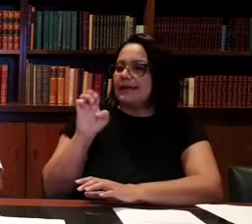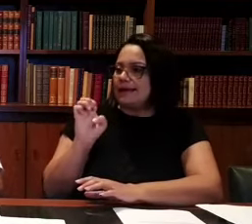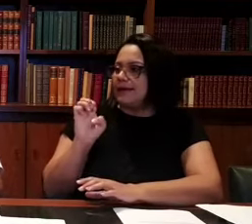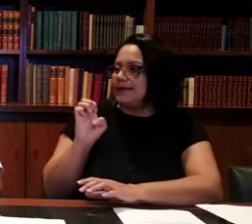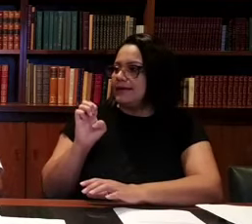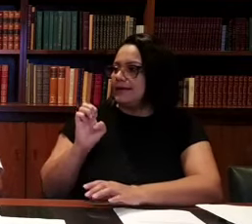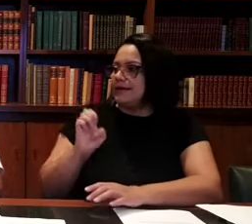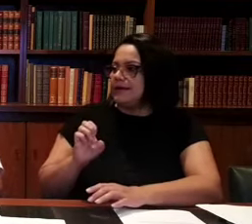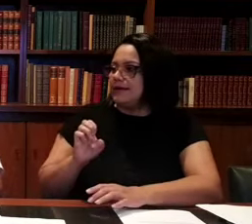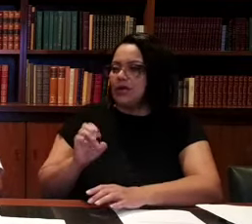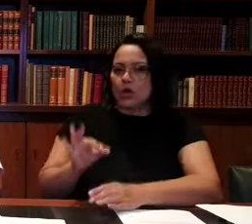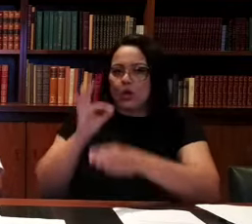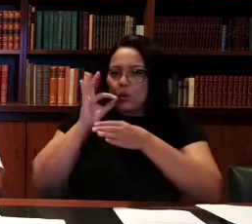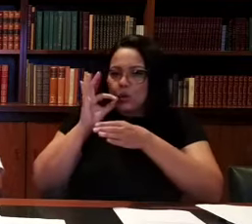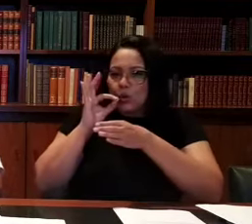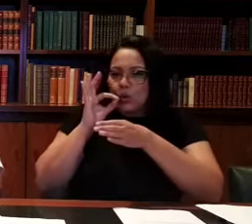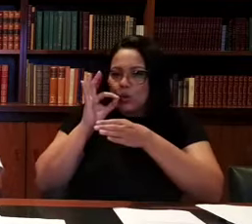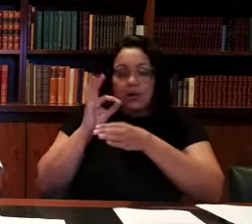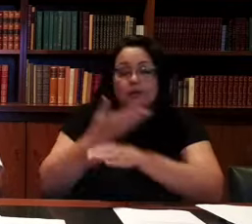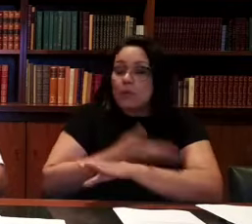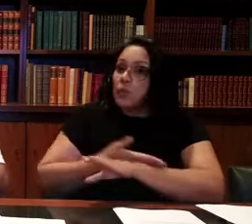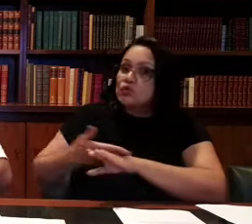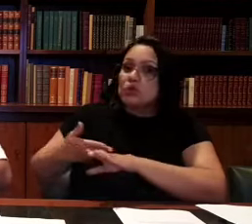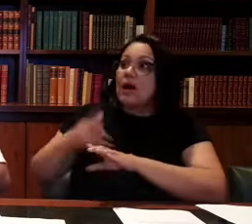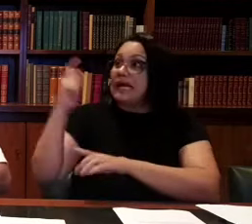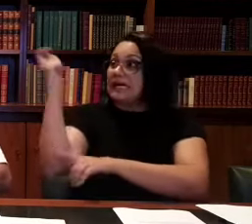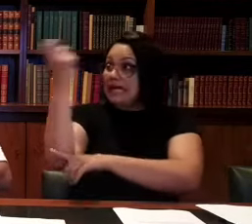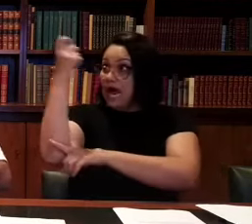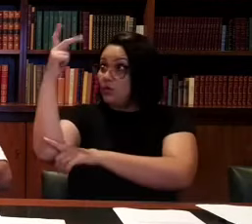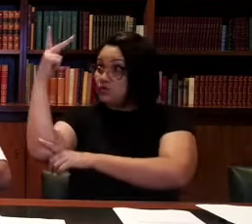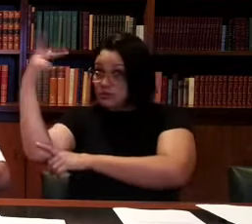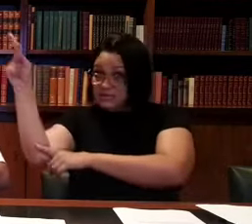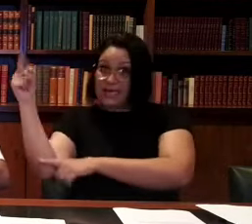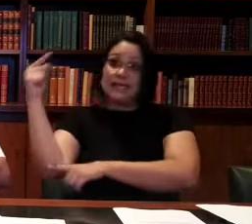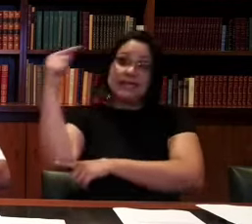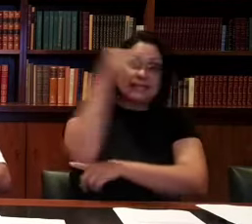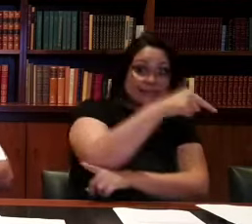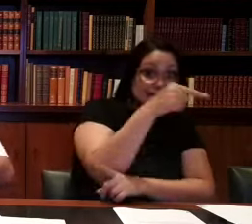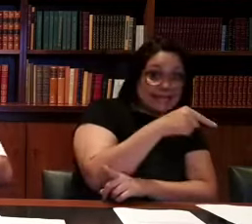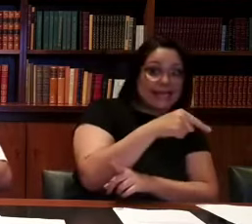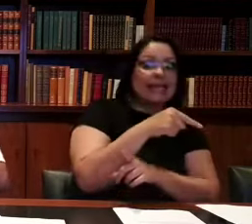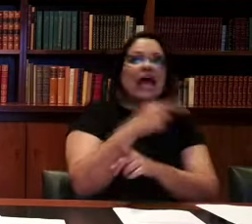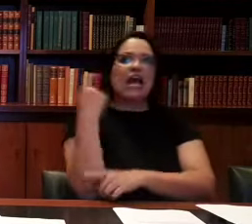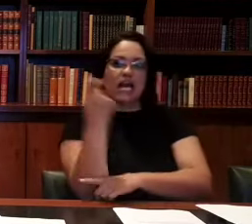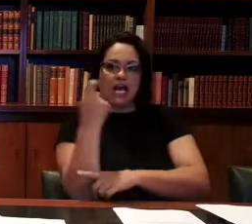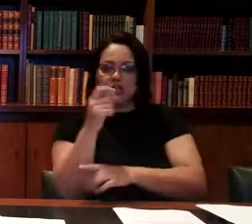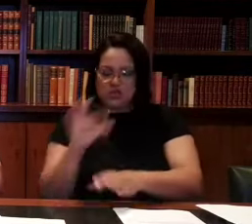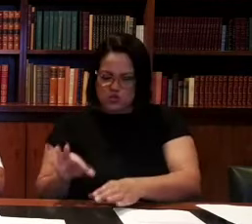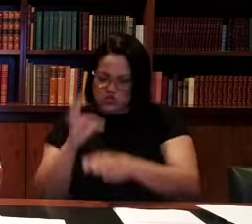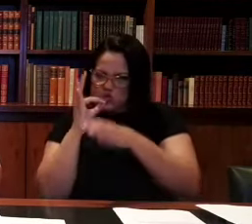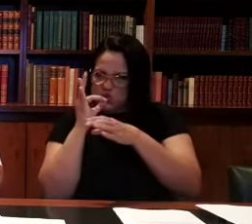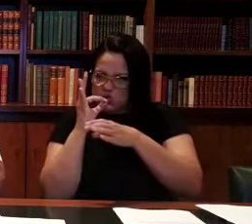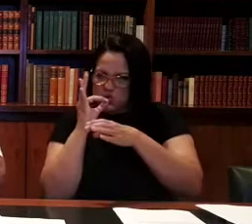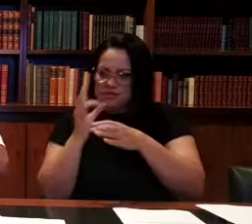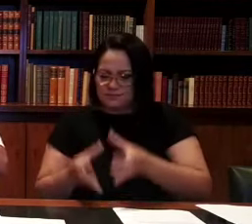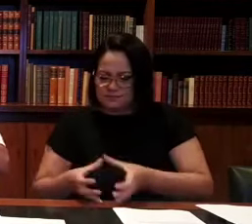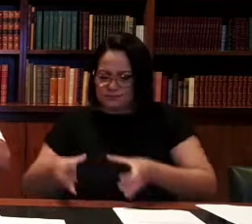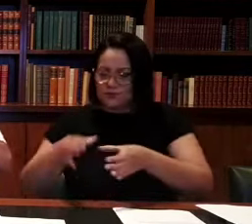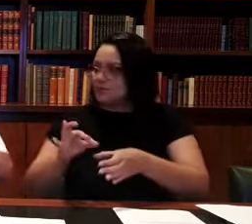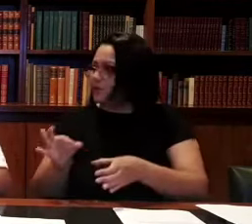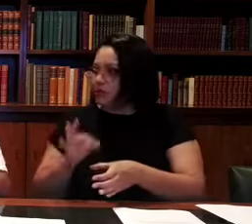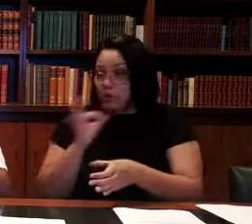querer ela achei o chimarrão Gaúcho que a gente amarrou de cabra macho Gaúcho macho pega uma coisa